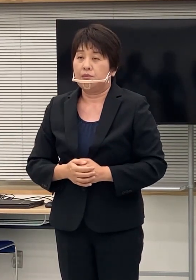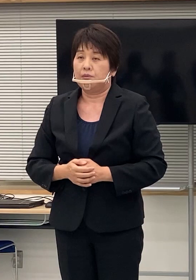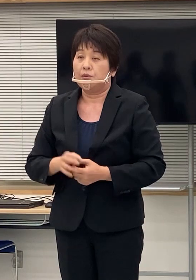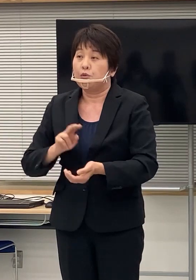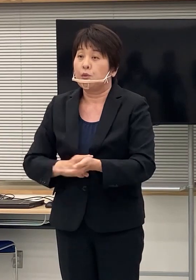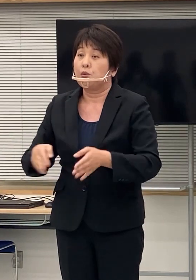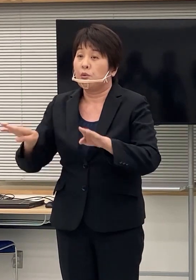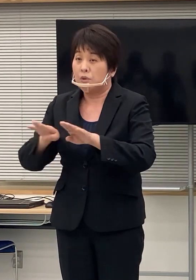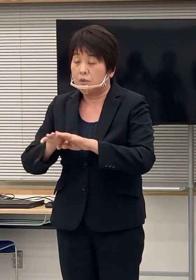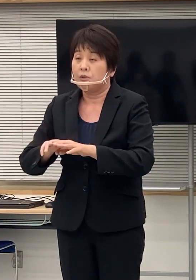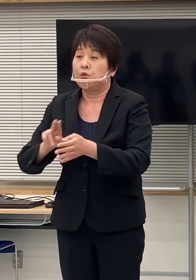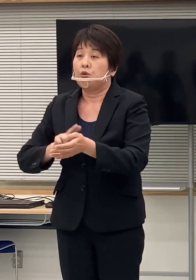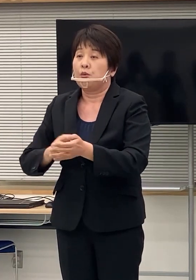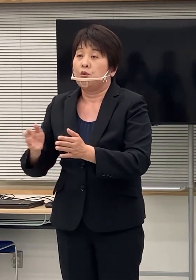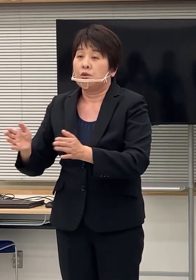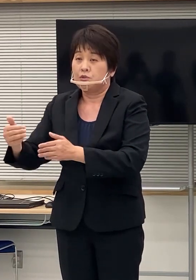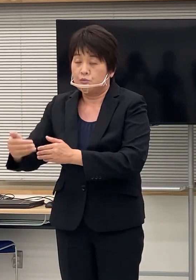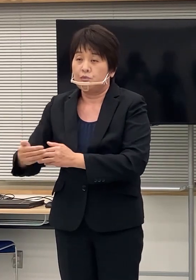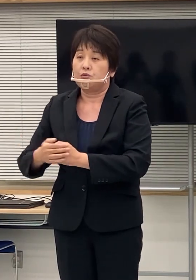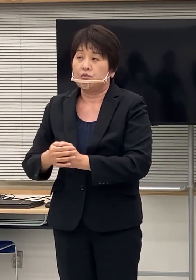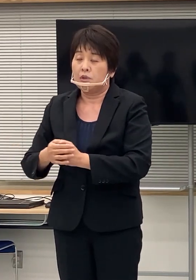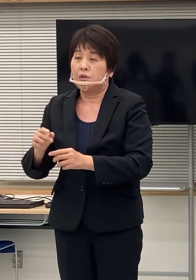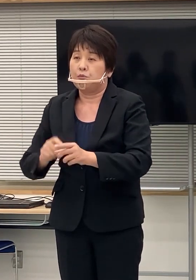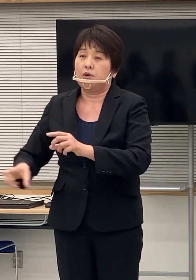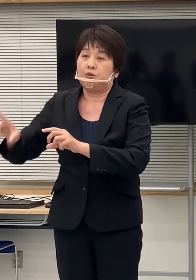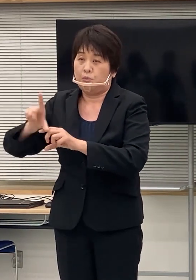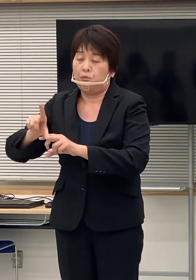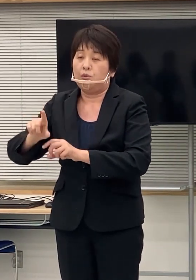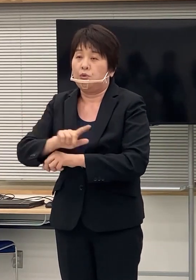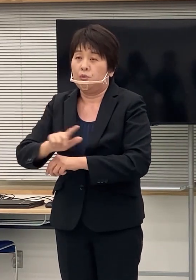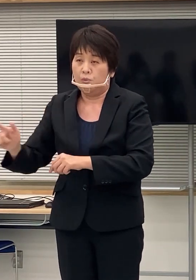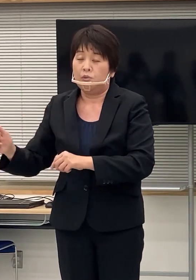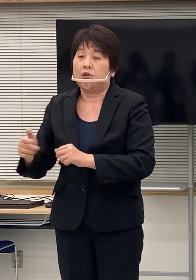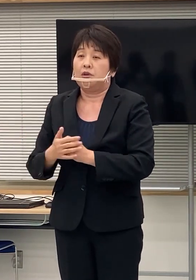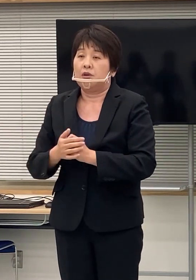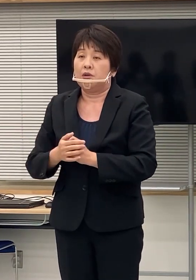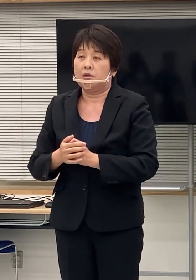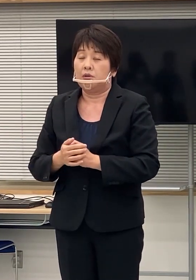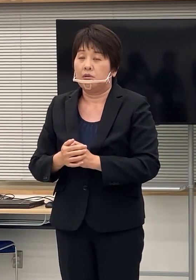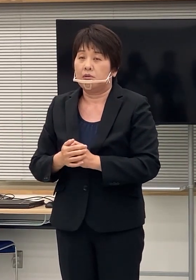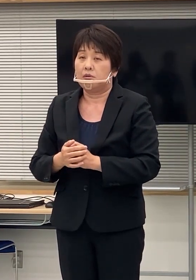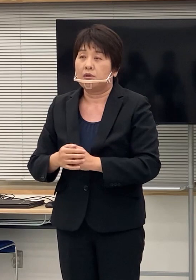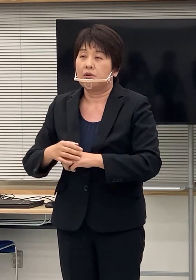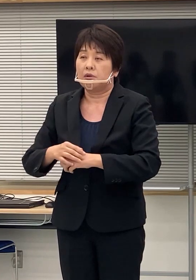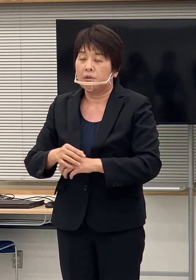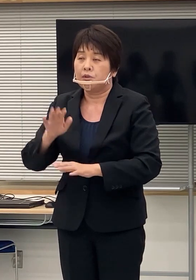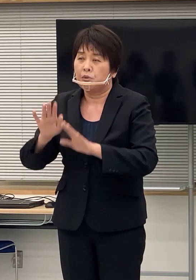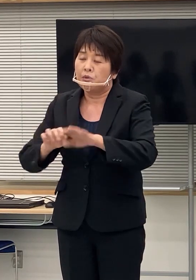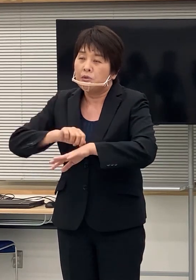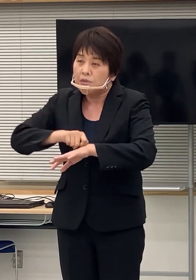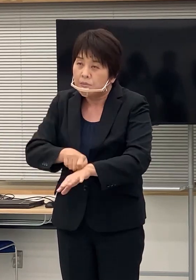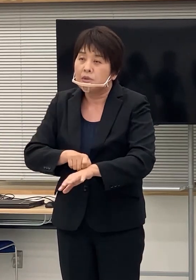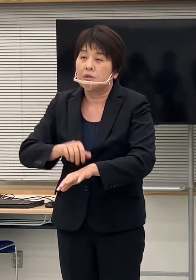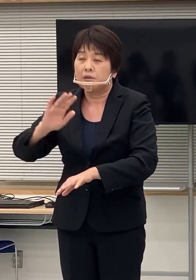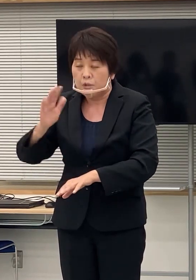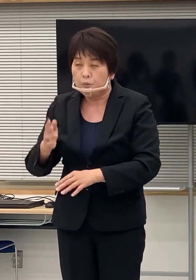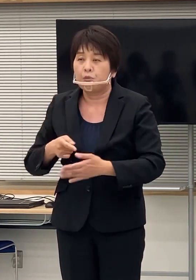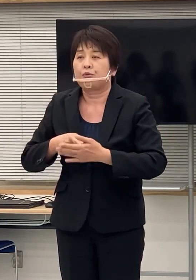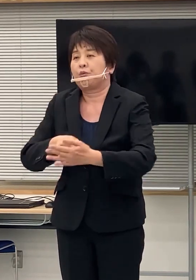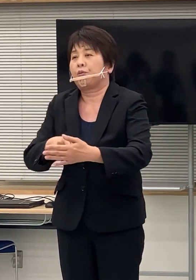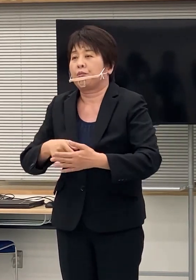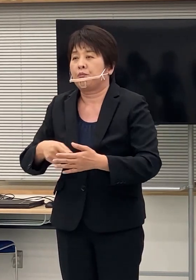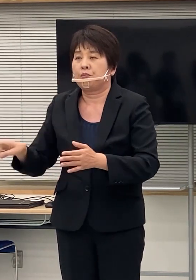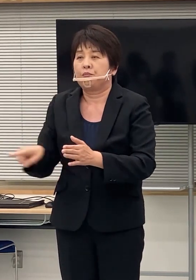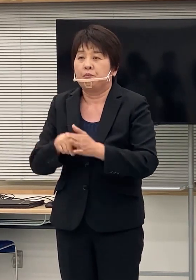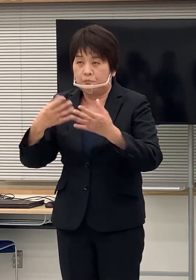病院の病室については約倍増という形で厳しい中でも努力をしてきたつもりであります。仮に